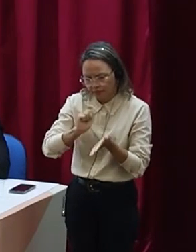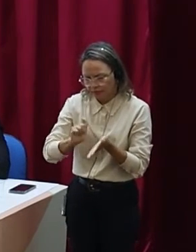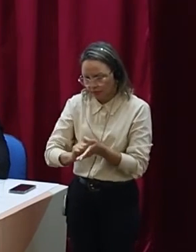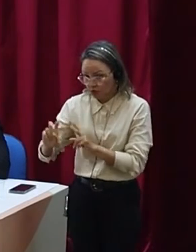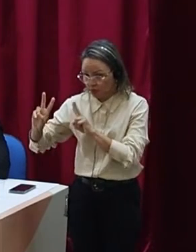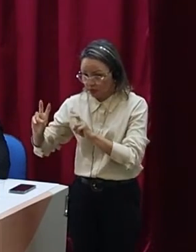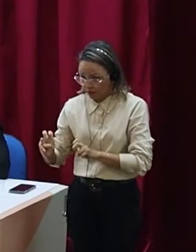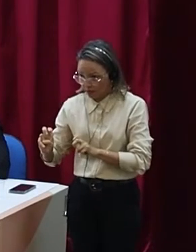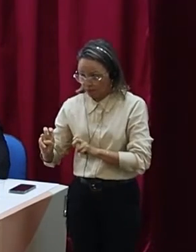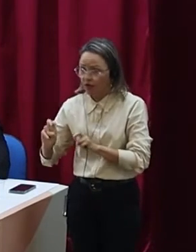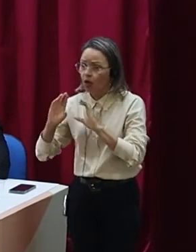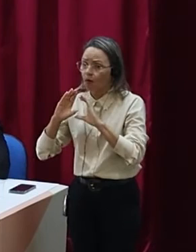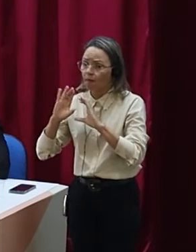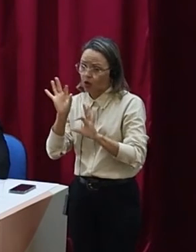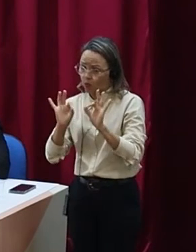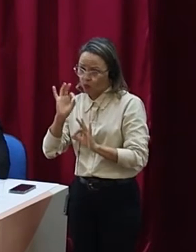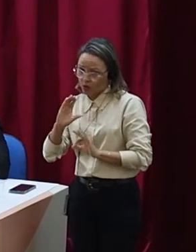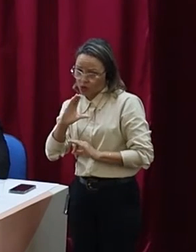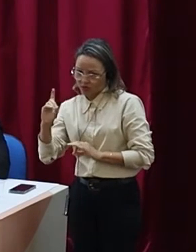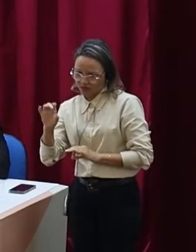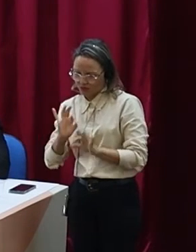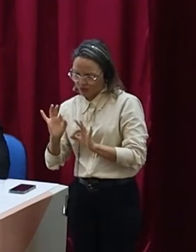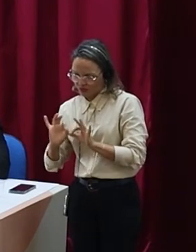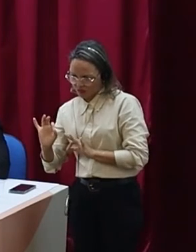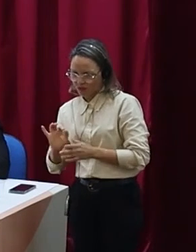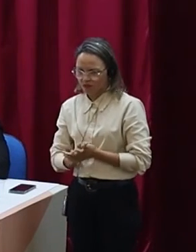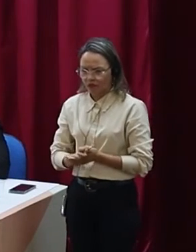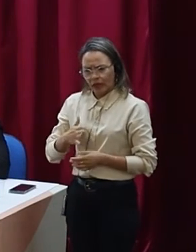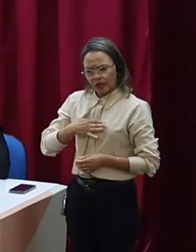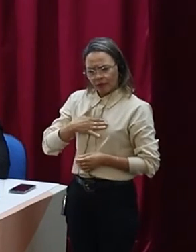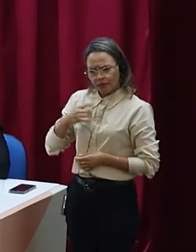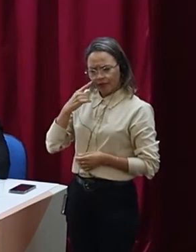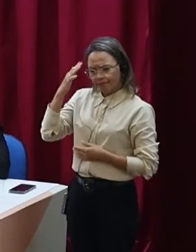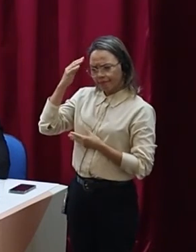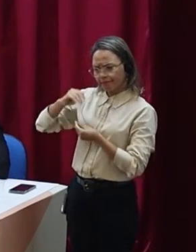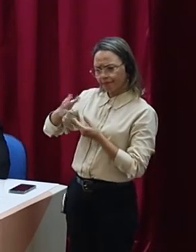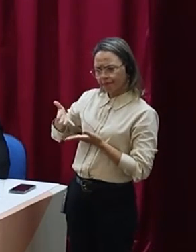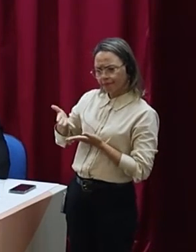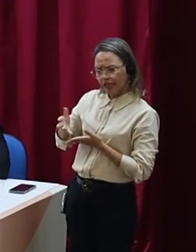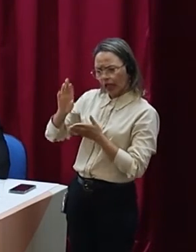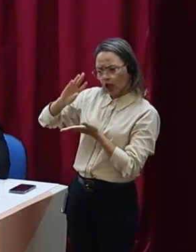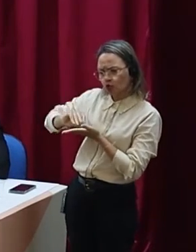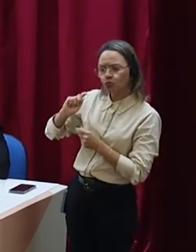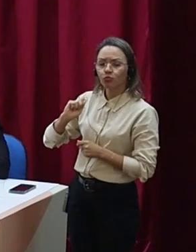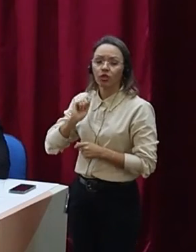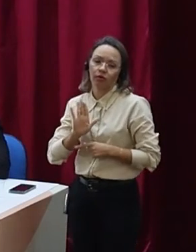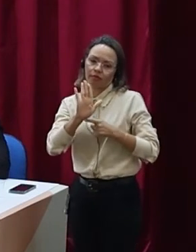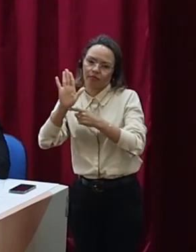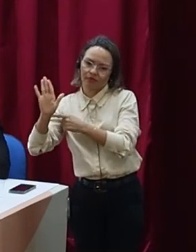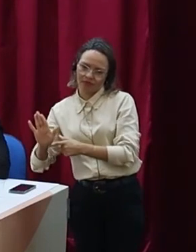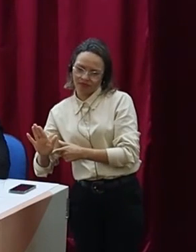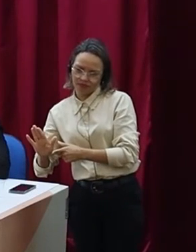mí, ese artículo resume lo que quise presentar. Y en ese artículo narré una